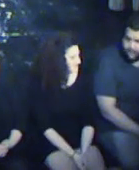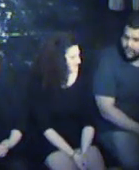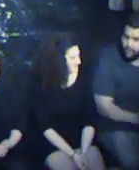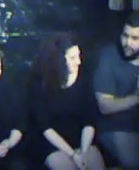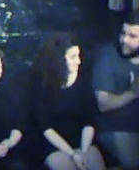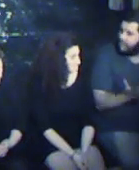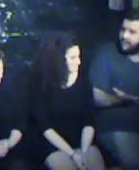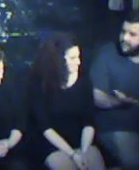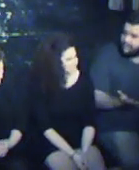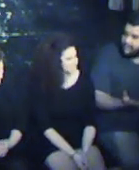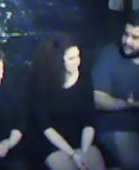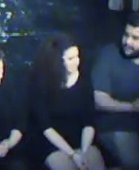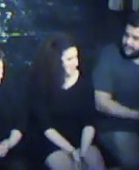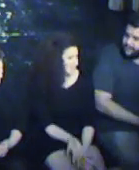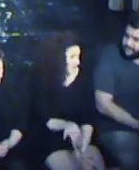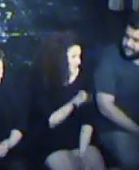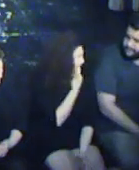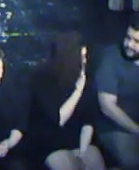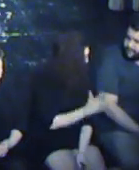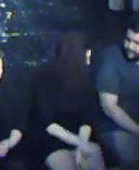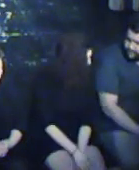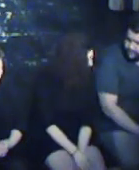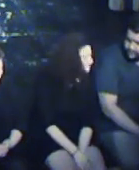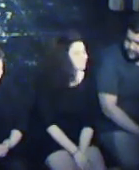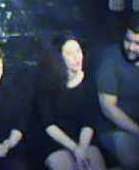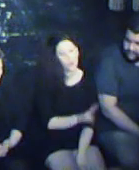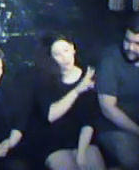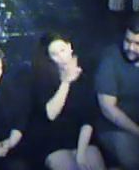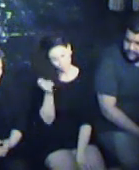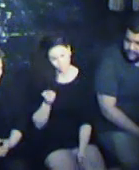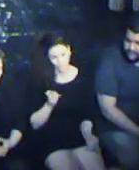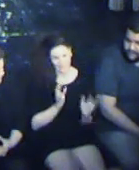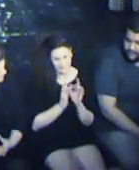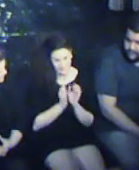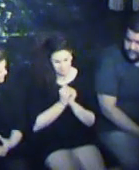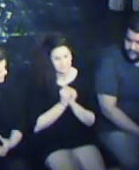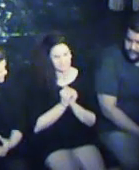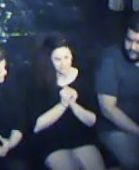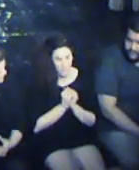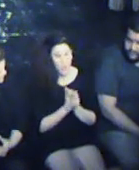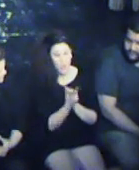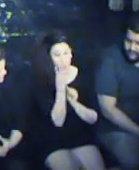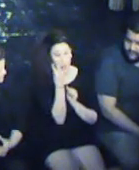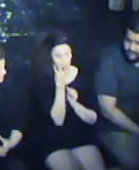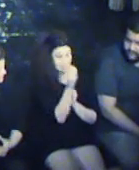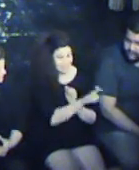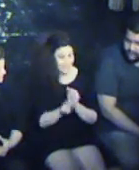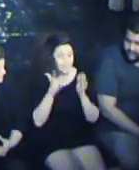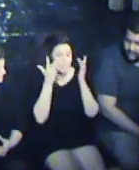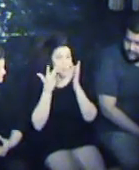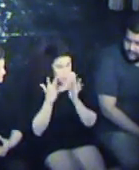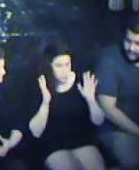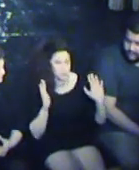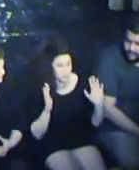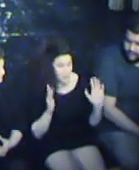¿Cuál? Pues mira. Es otro acertijo que dice: dos seres puros tienen